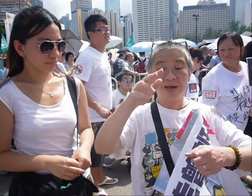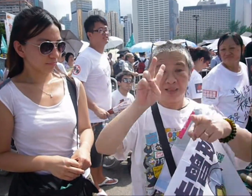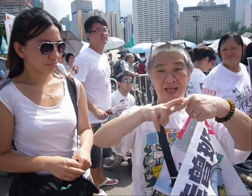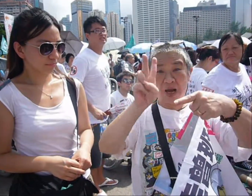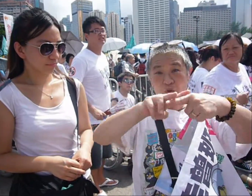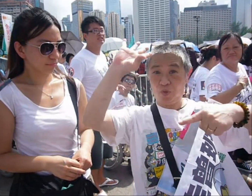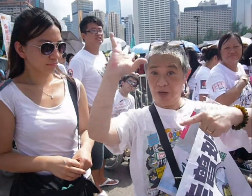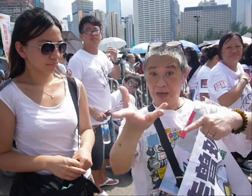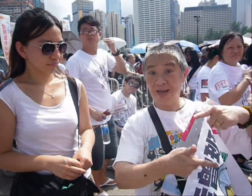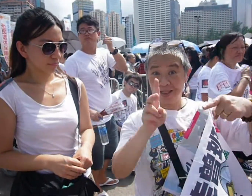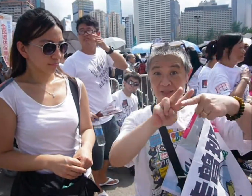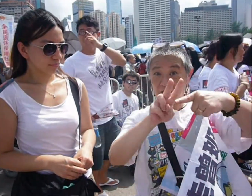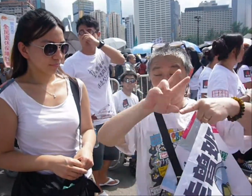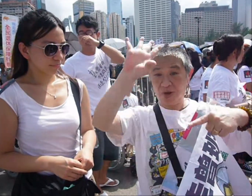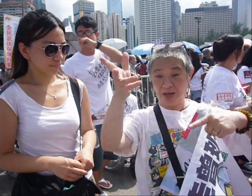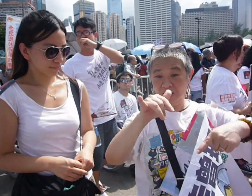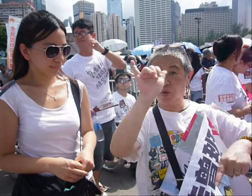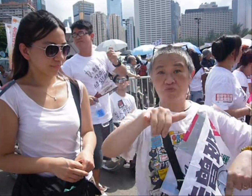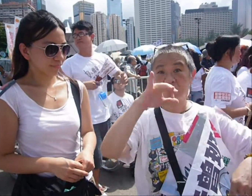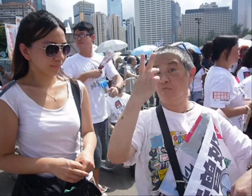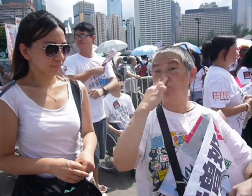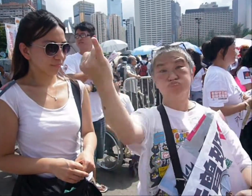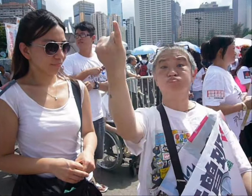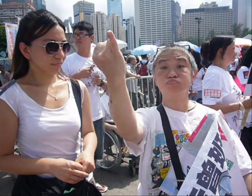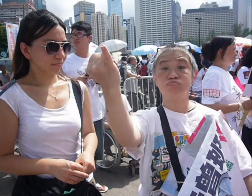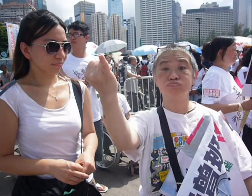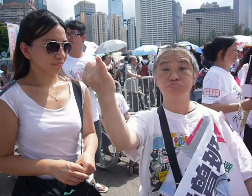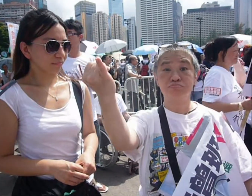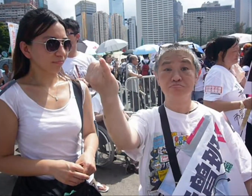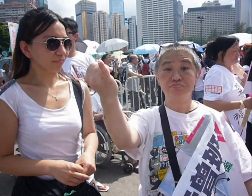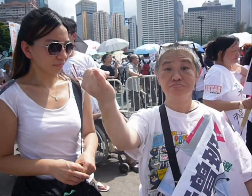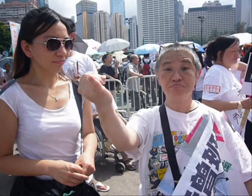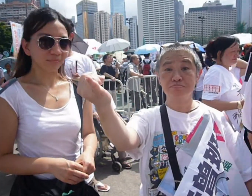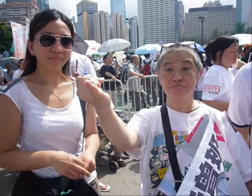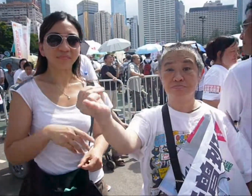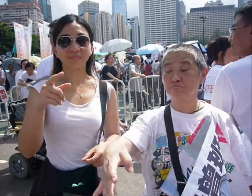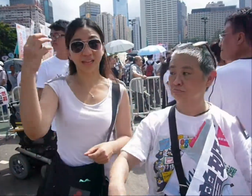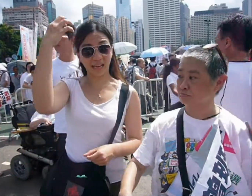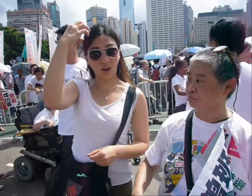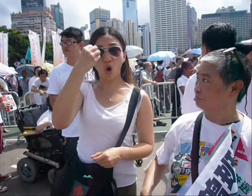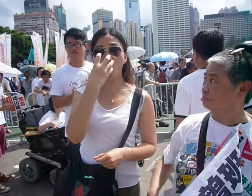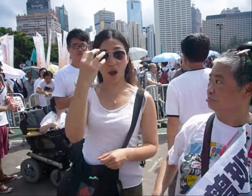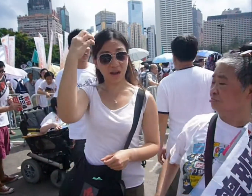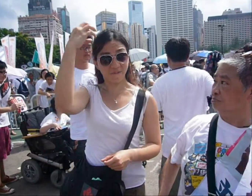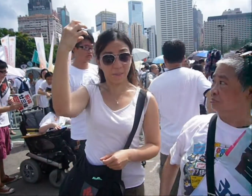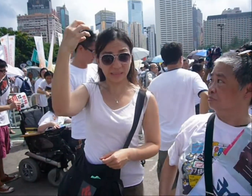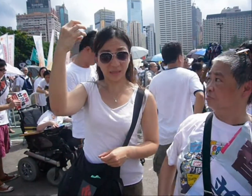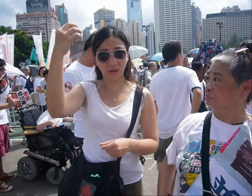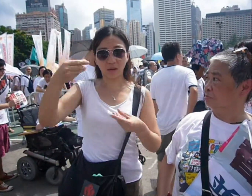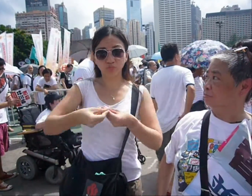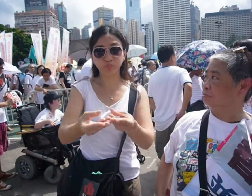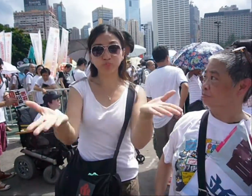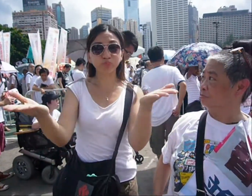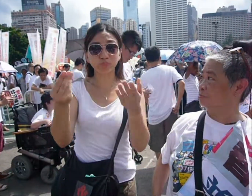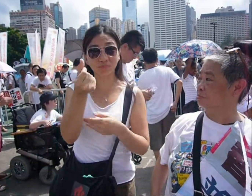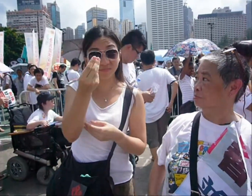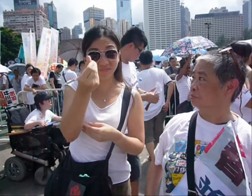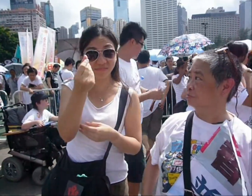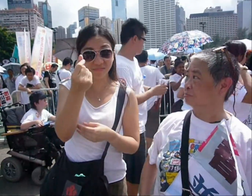被東聯辦直接介入談判，令到不民主嘅政制方案喺立法